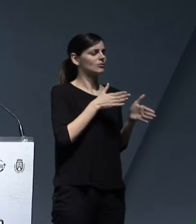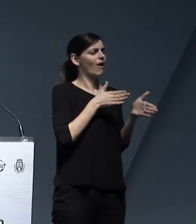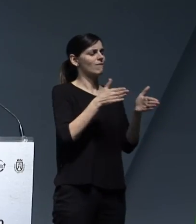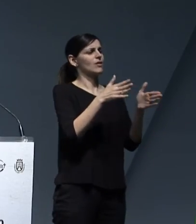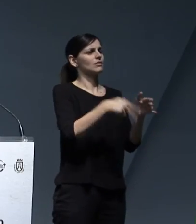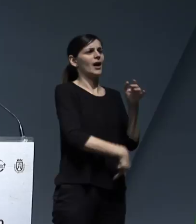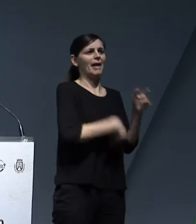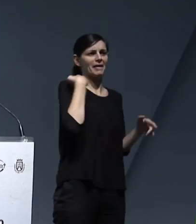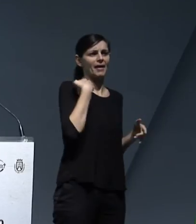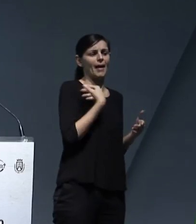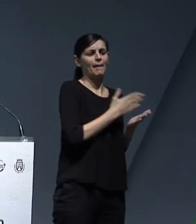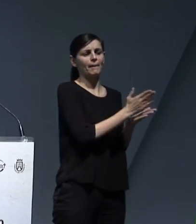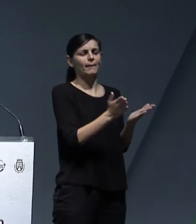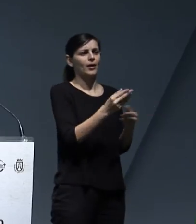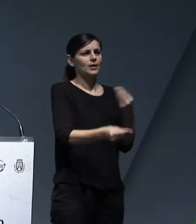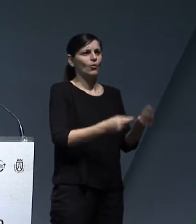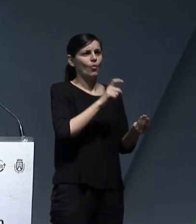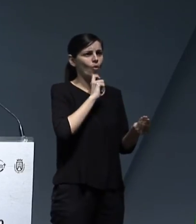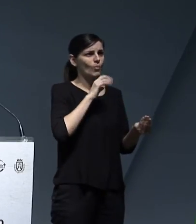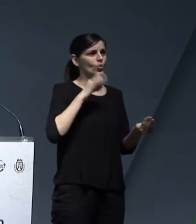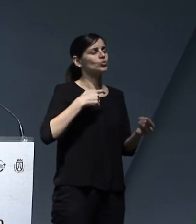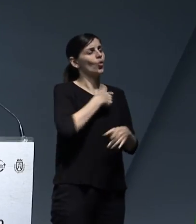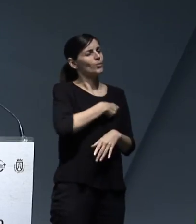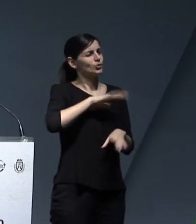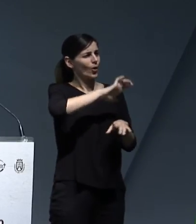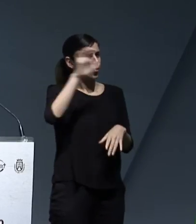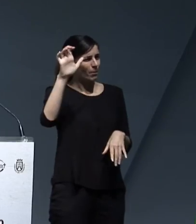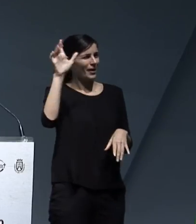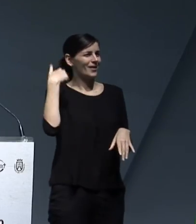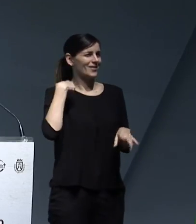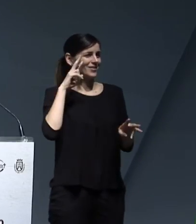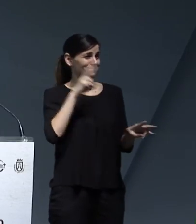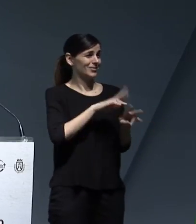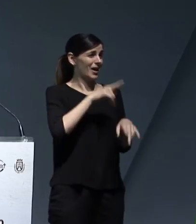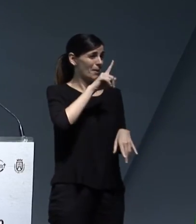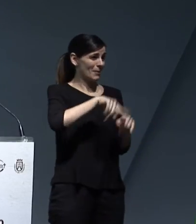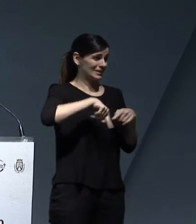del nuevo paquete de economía circular de la Comisión Europea, que precisamente se publicó